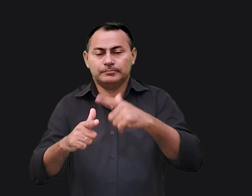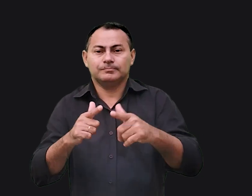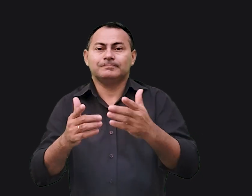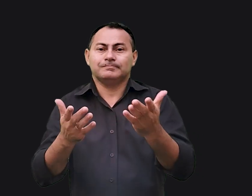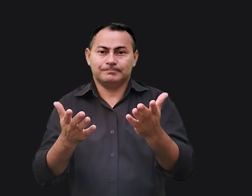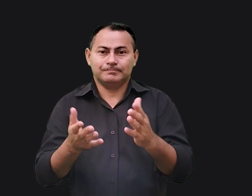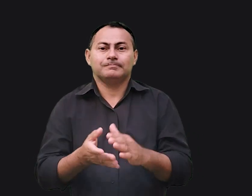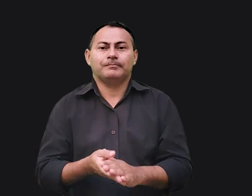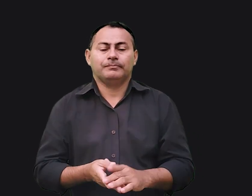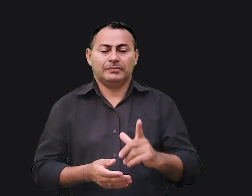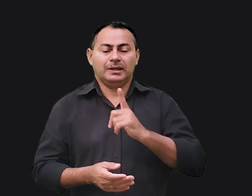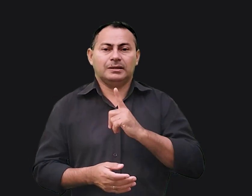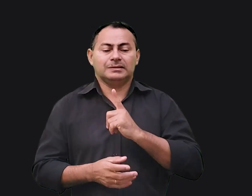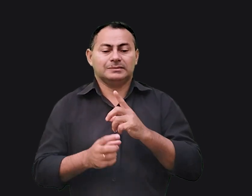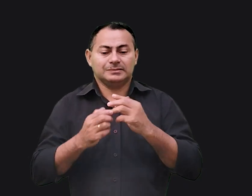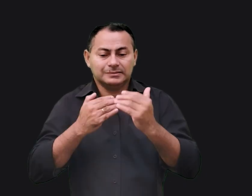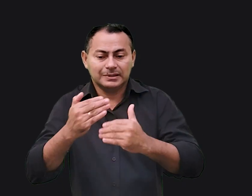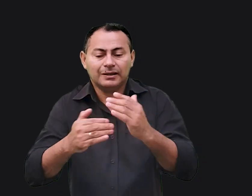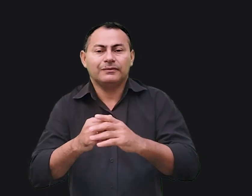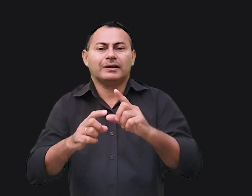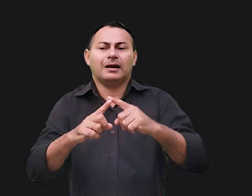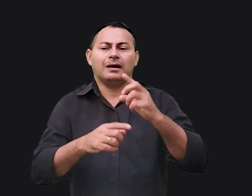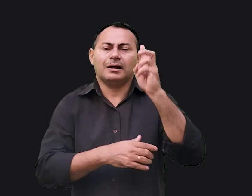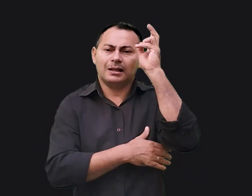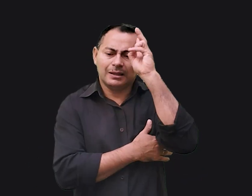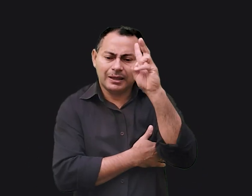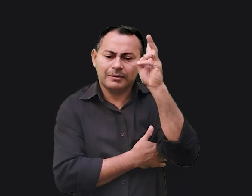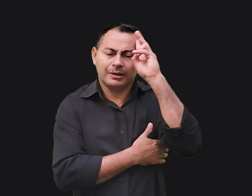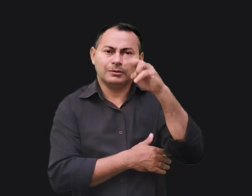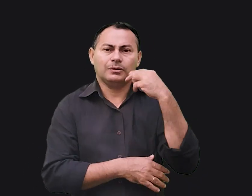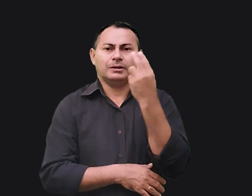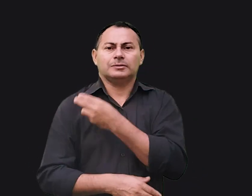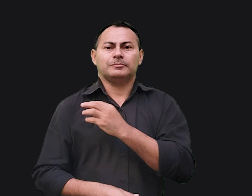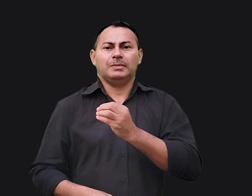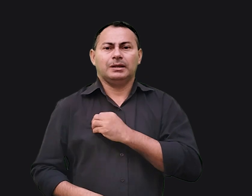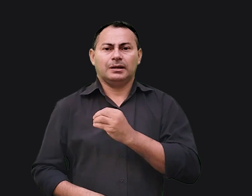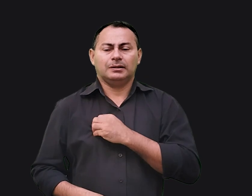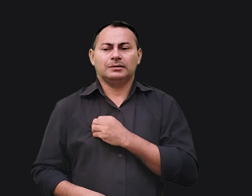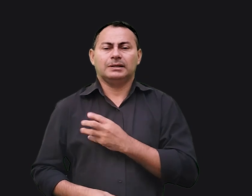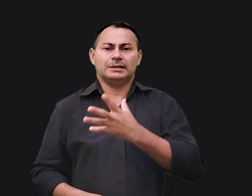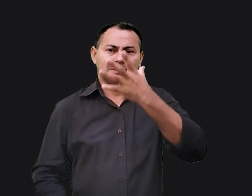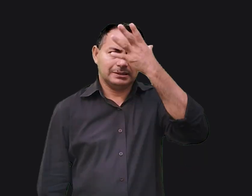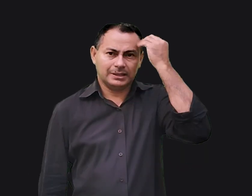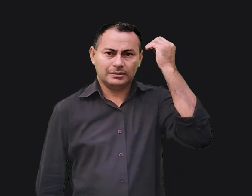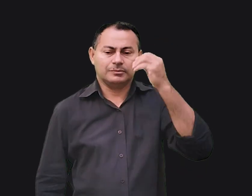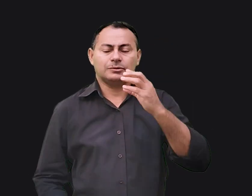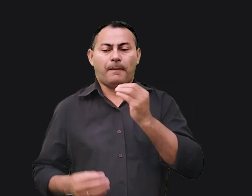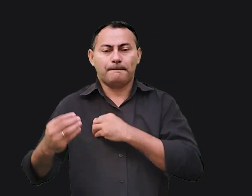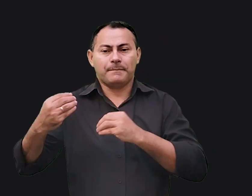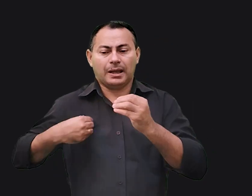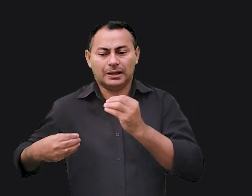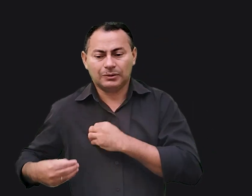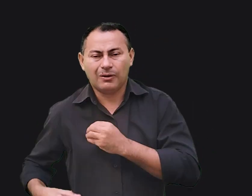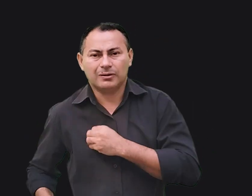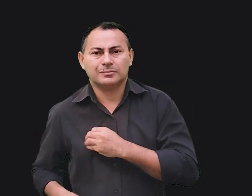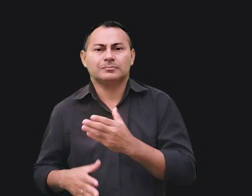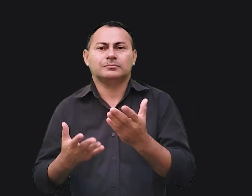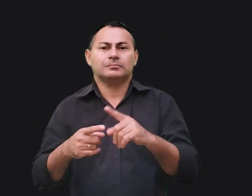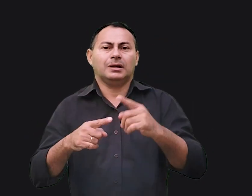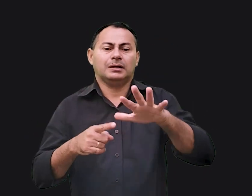com isso. Temos a tendência de ficarmos nos lembrando dos nossos pecados e nos esquecemos que somos pecadores. Mas Deus